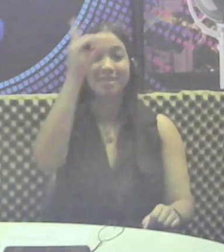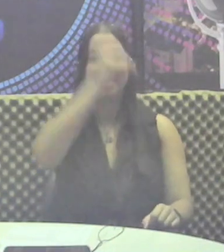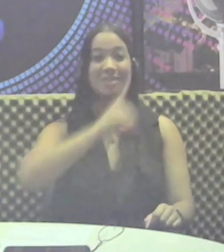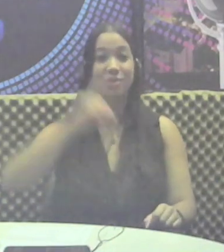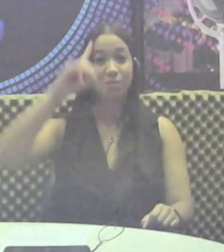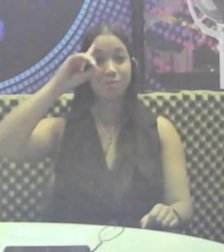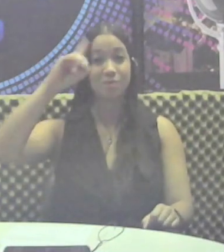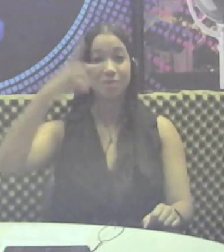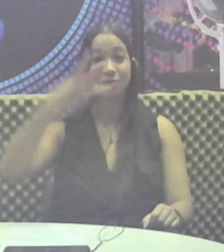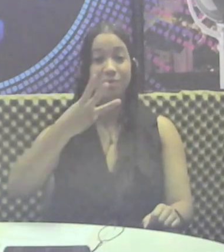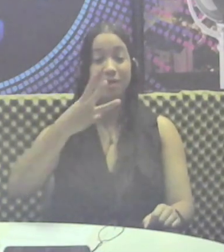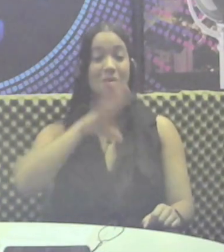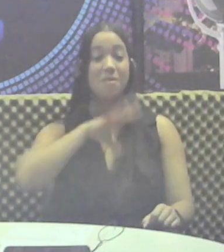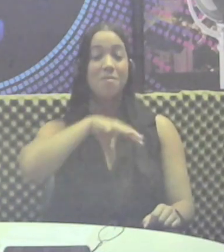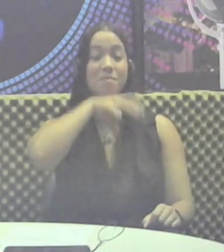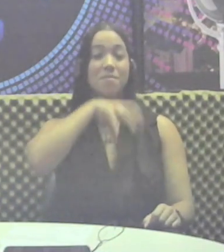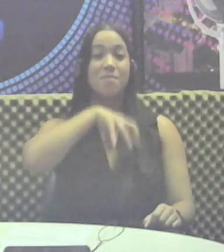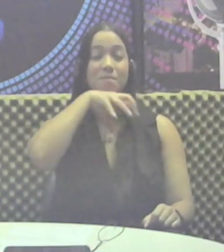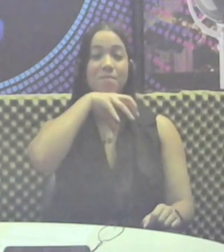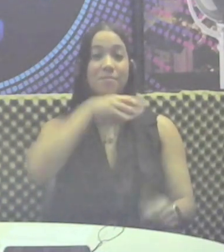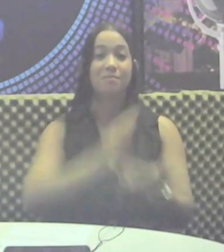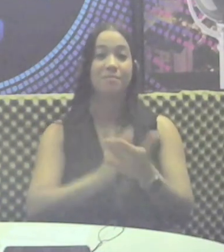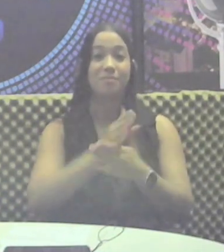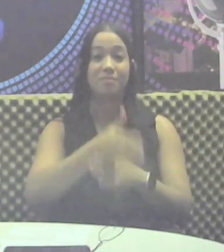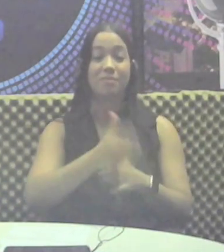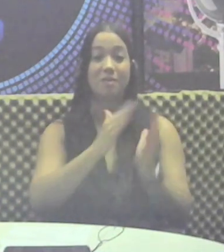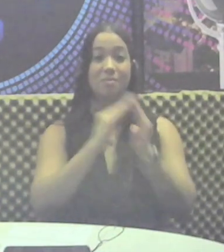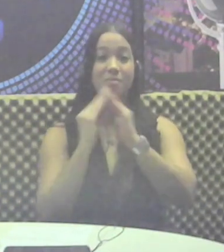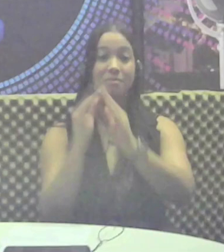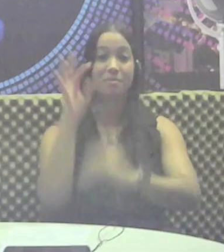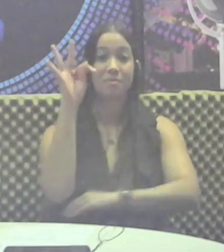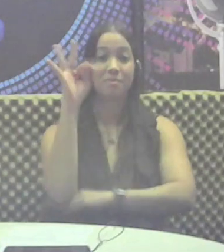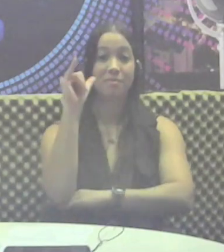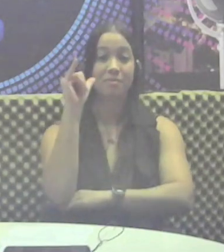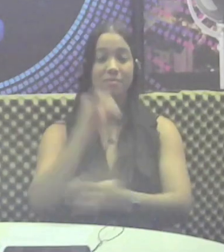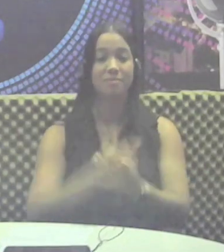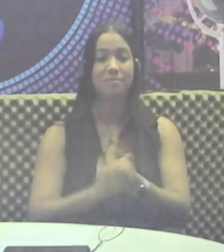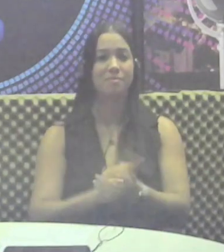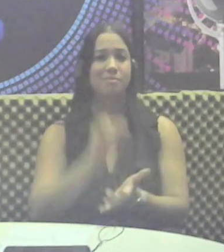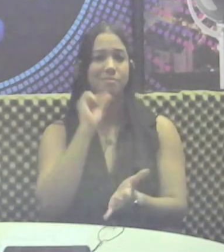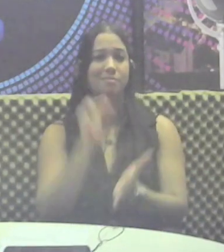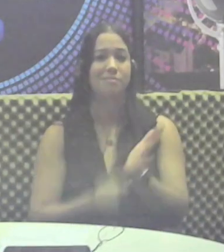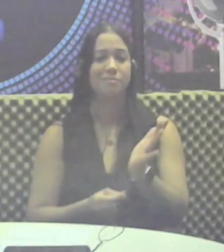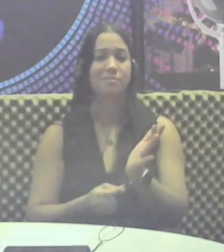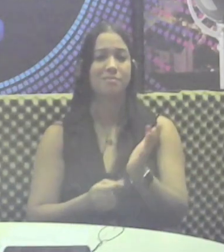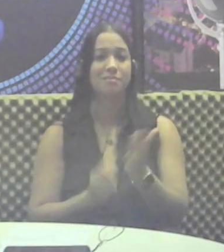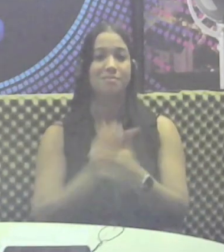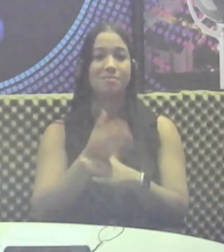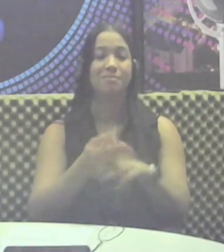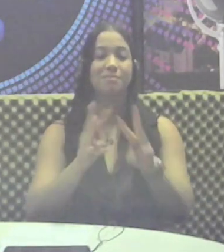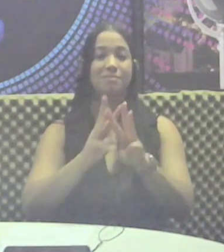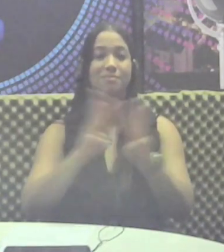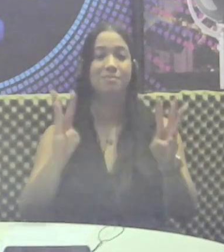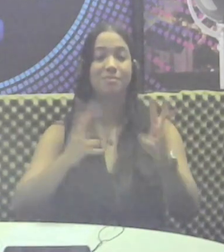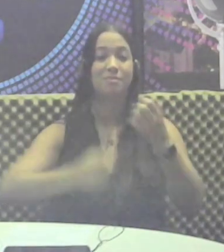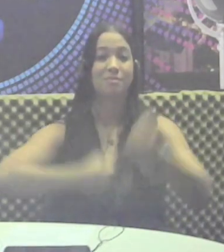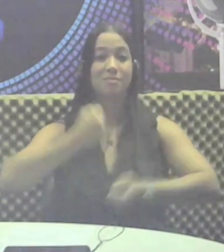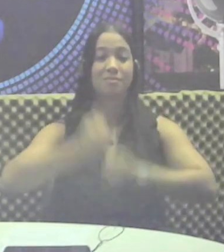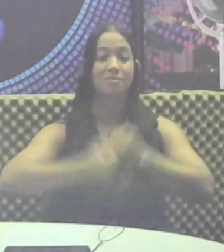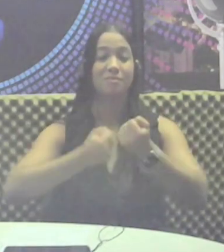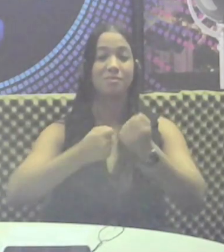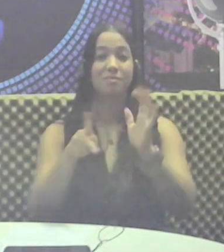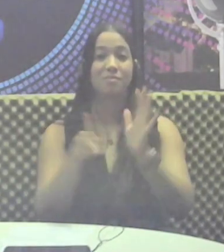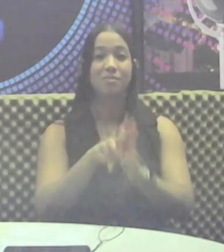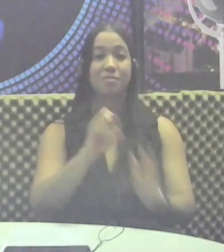dia 3, no Parque do Sabiá, com entrada pelo bairro Tibere. Para se inscrever, basta acessar o formulário da caminhada na